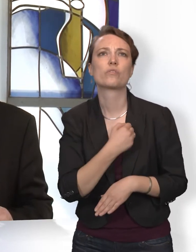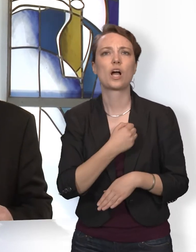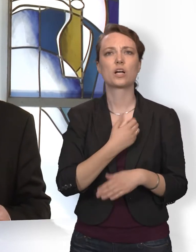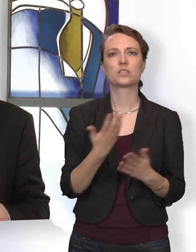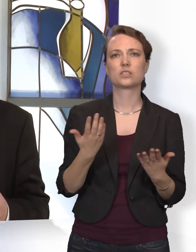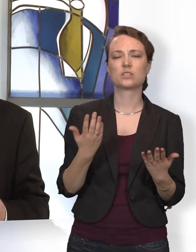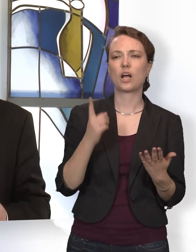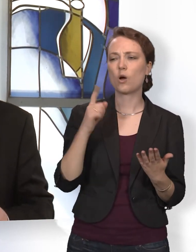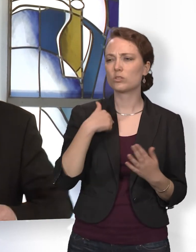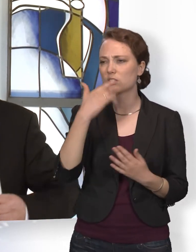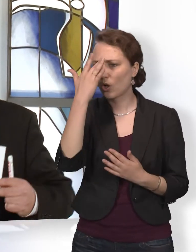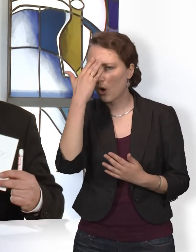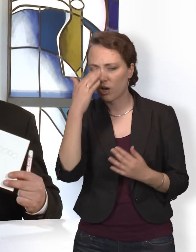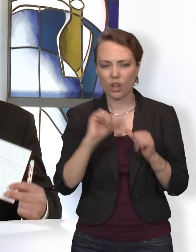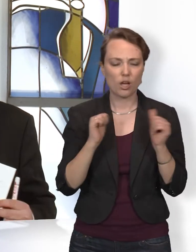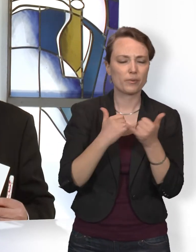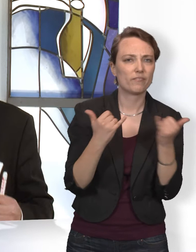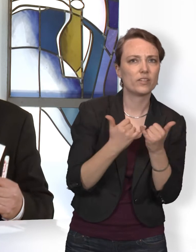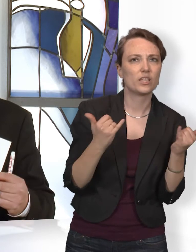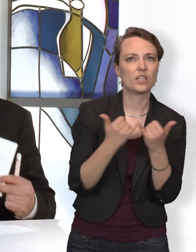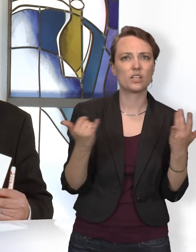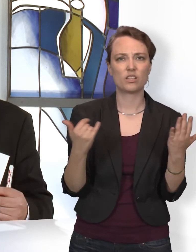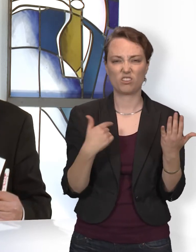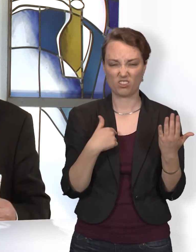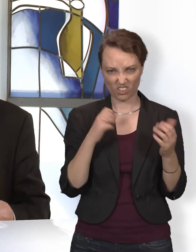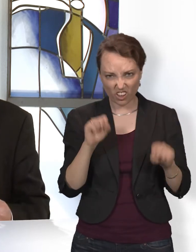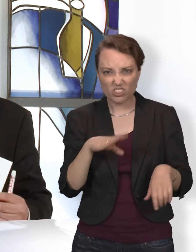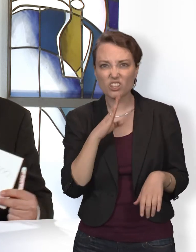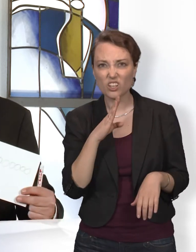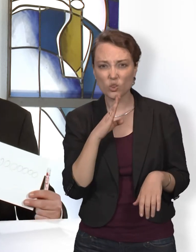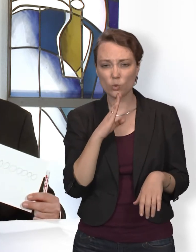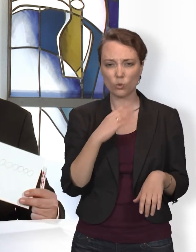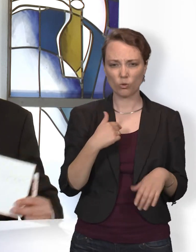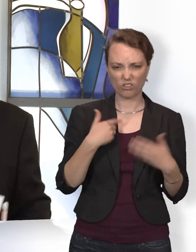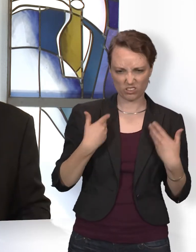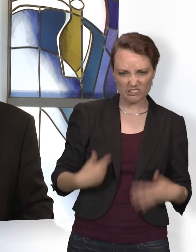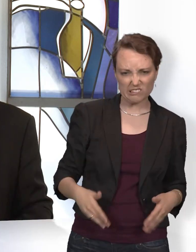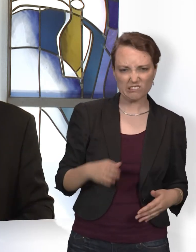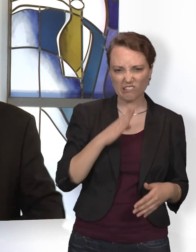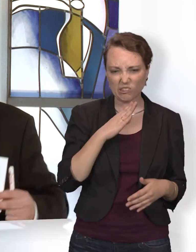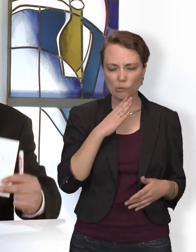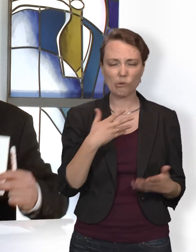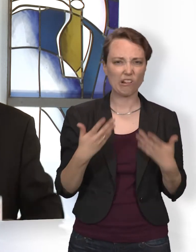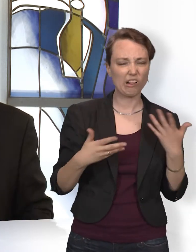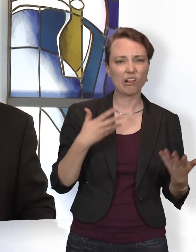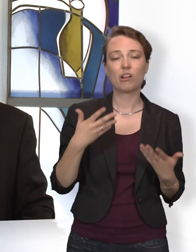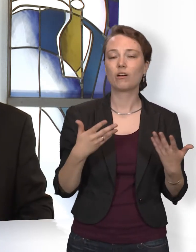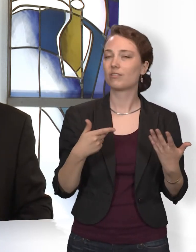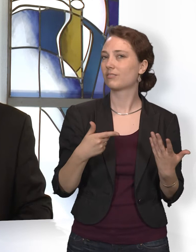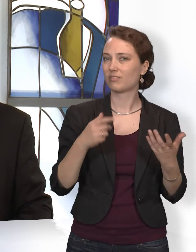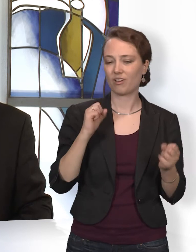meine existenzielle Sorge um das, kann ich genug, bin ich genug, reicht das, was ich habe und kann, ein für alle